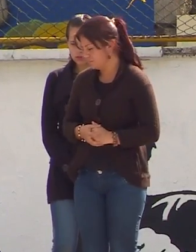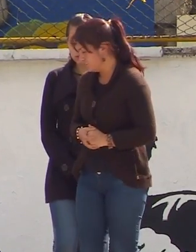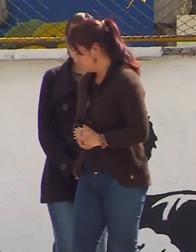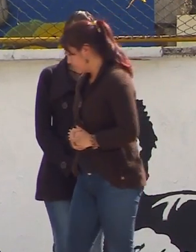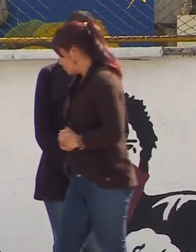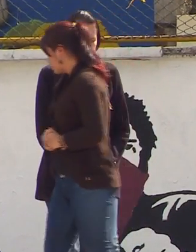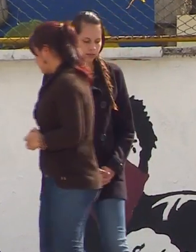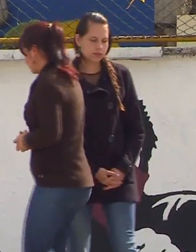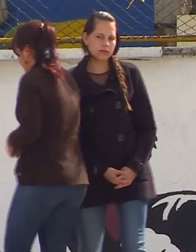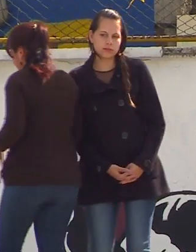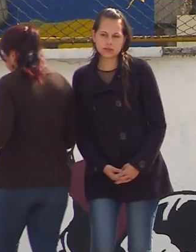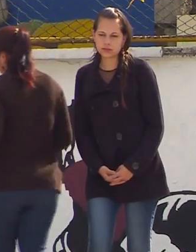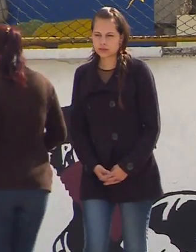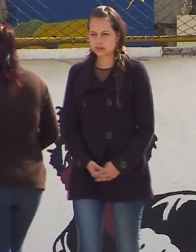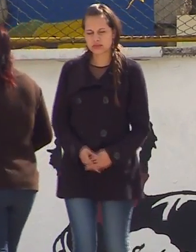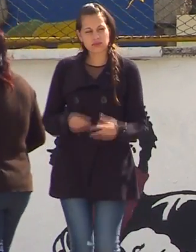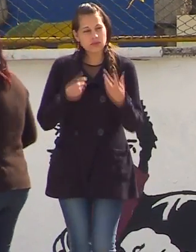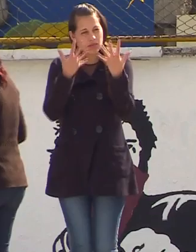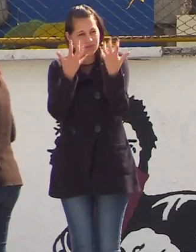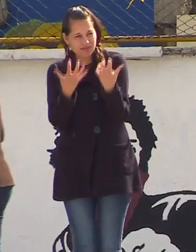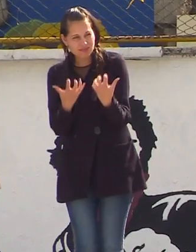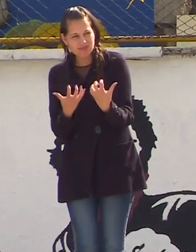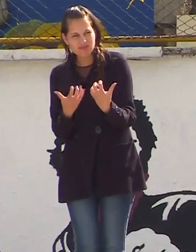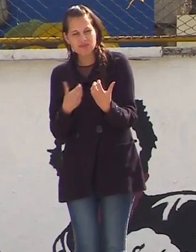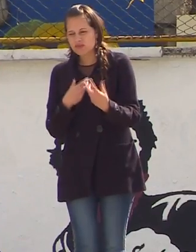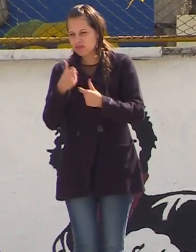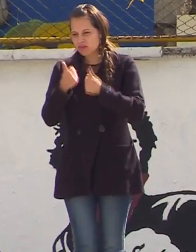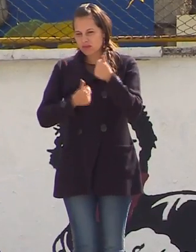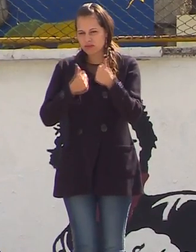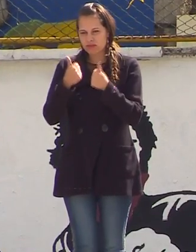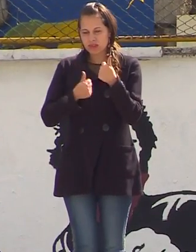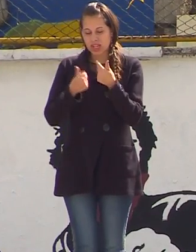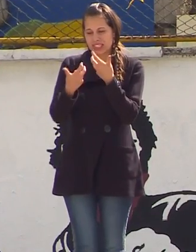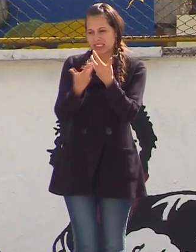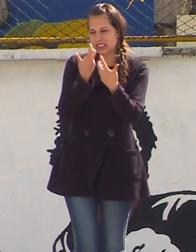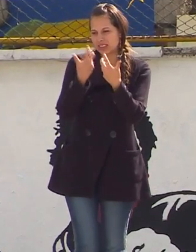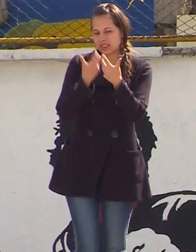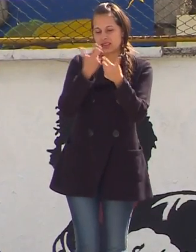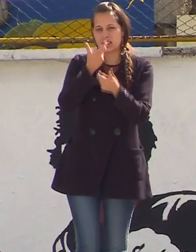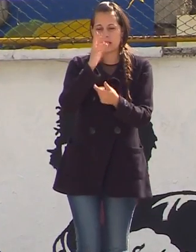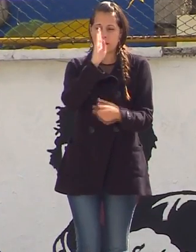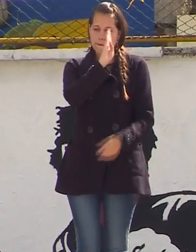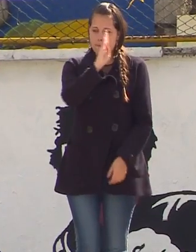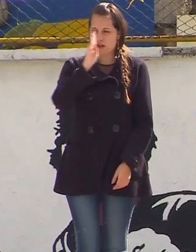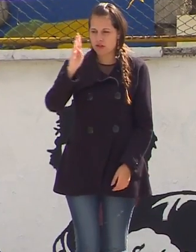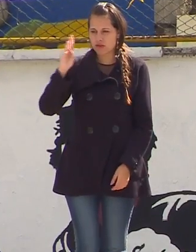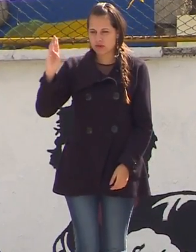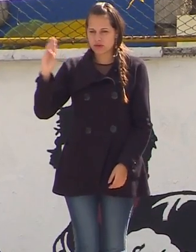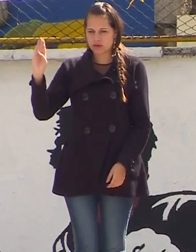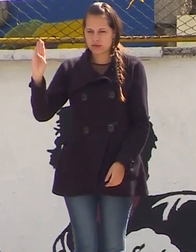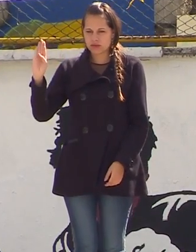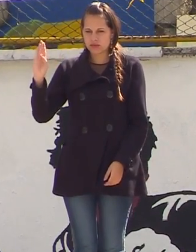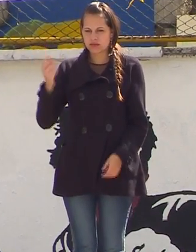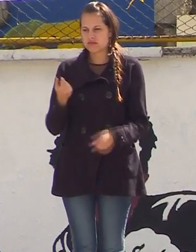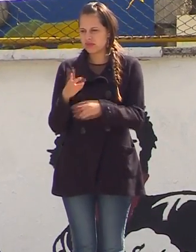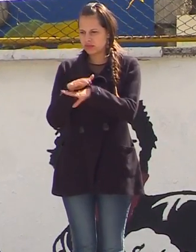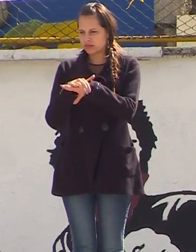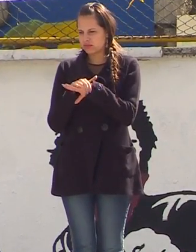Tenemos ahora el nuevo sistema para bibliotecas Coja Library